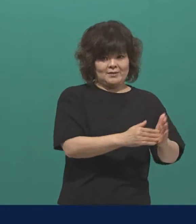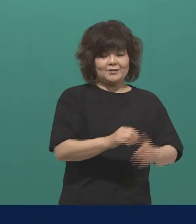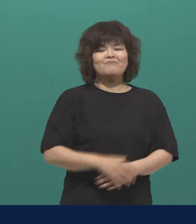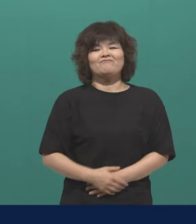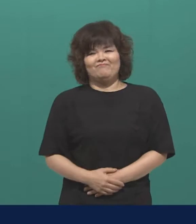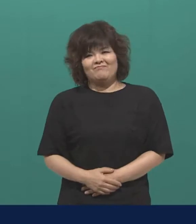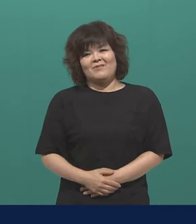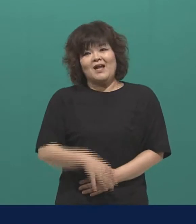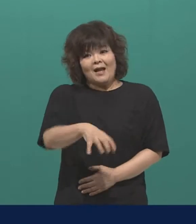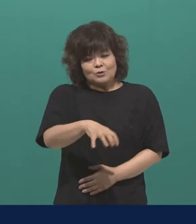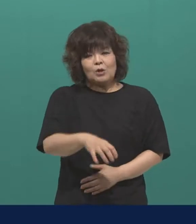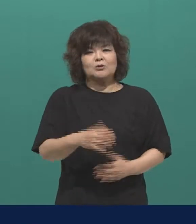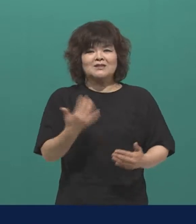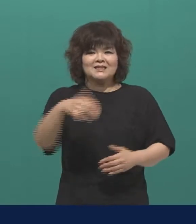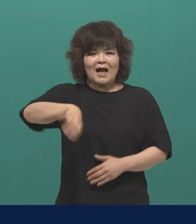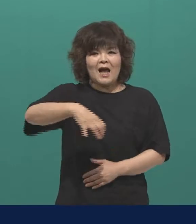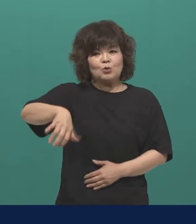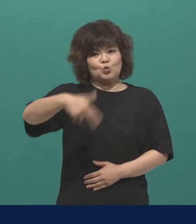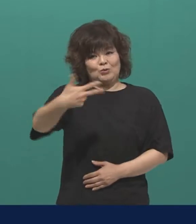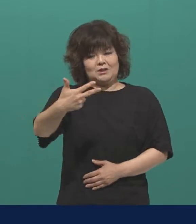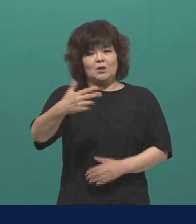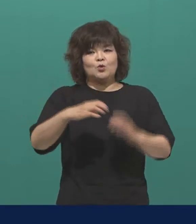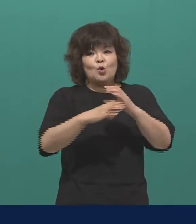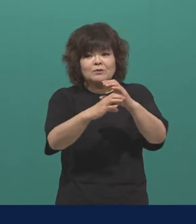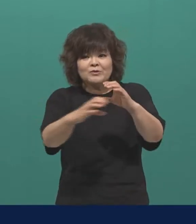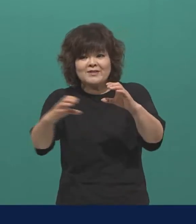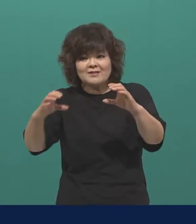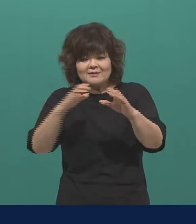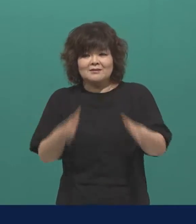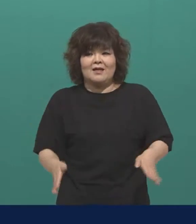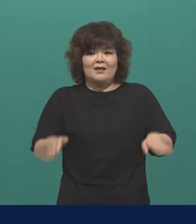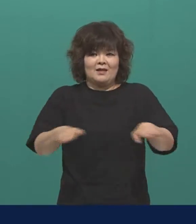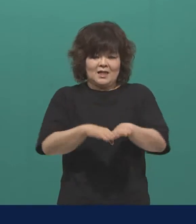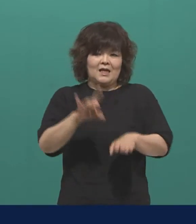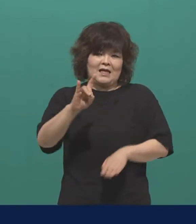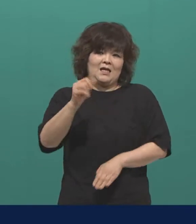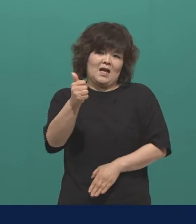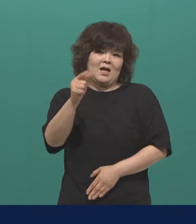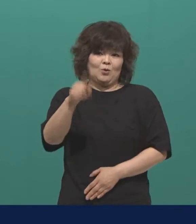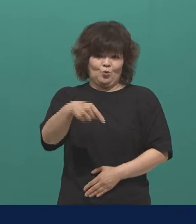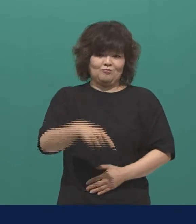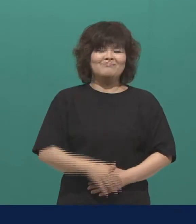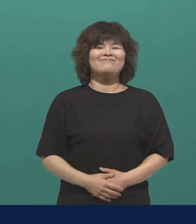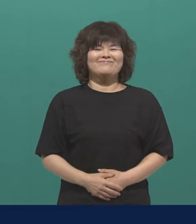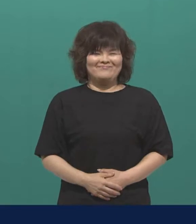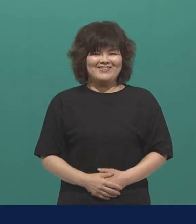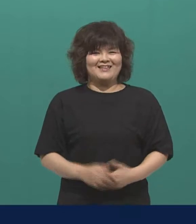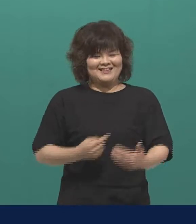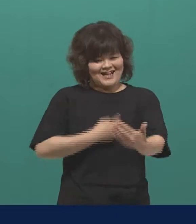時。会場は野洲市コミュニティセンター北野です。